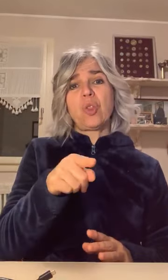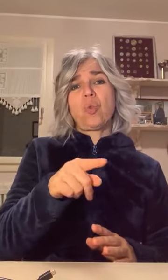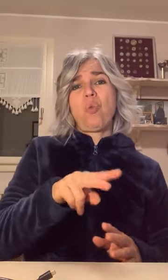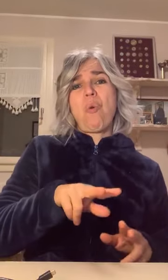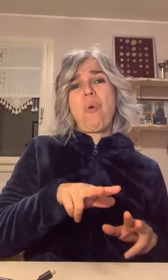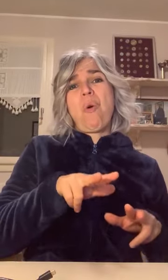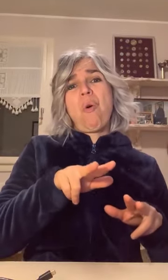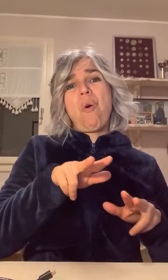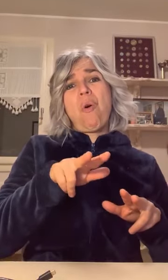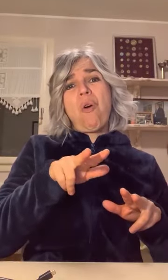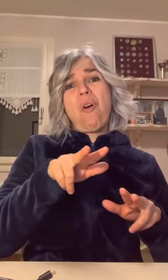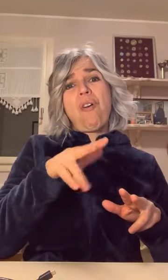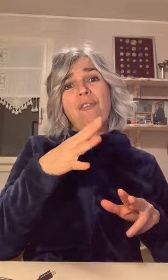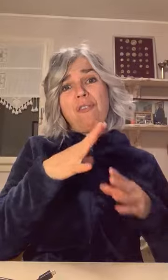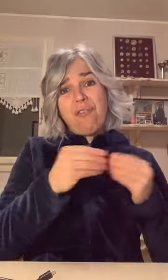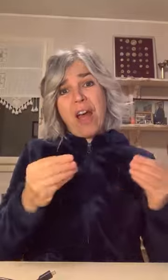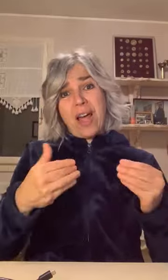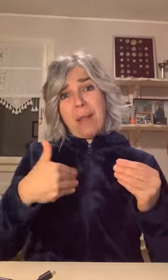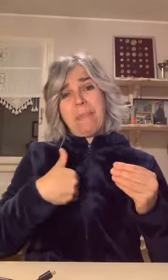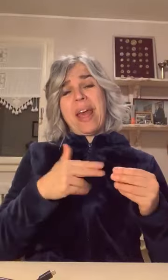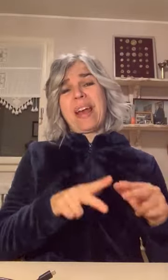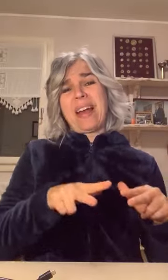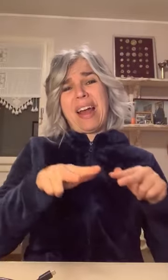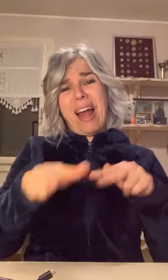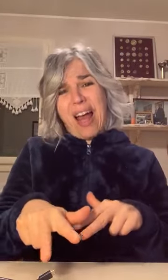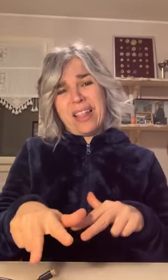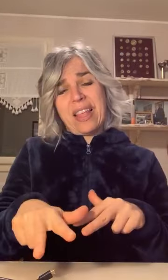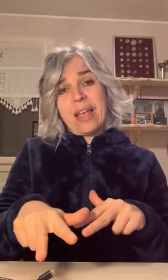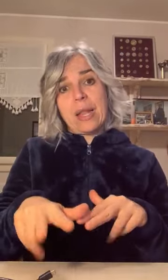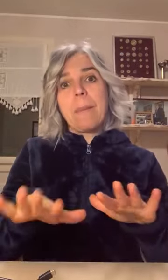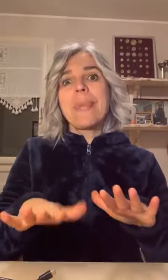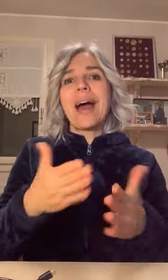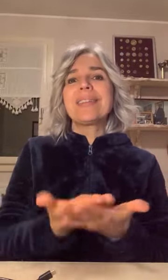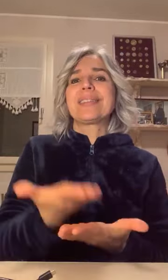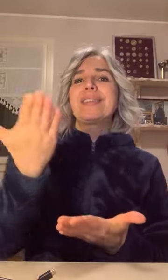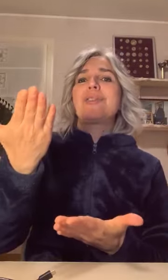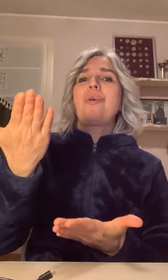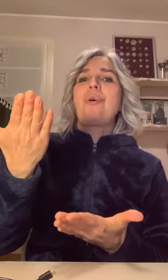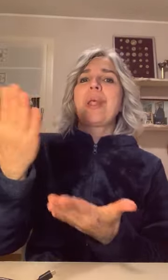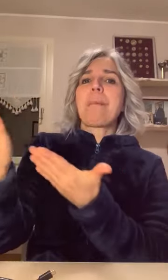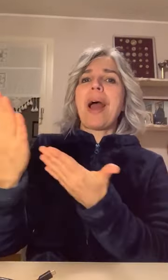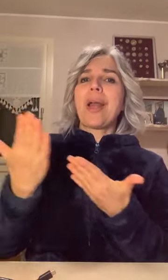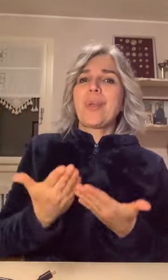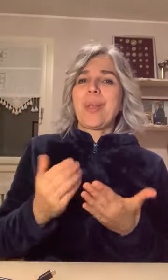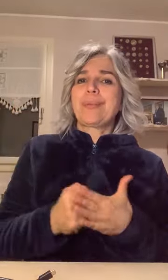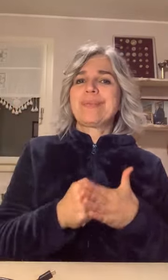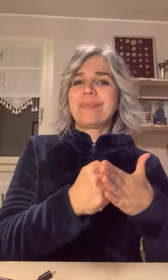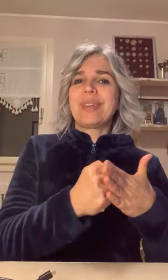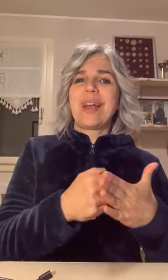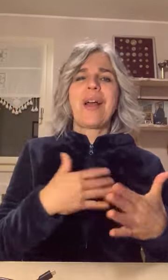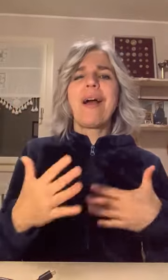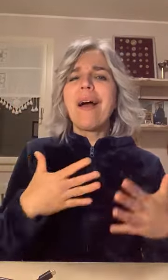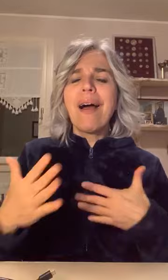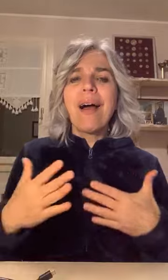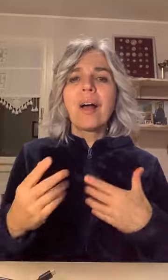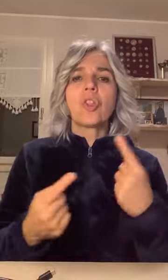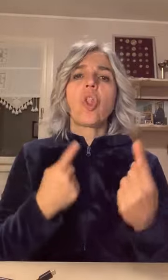arrivano, arrivano così forte per farci spingere, per farci cadere, per non farci continuare a sperare, a